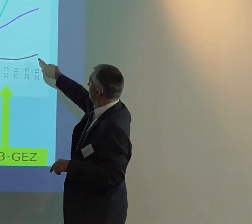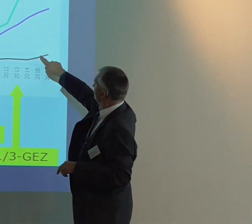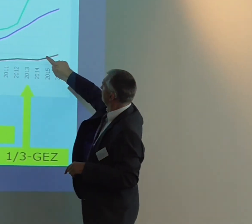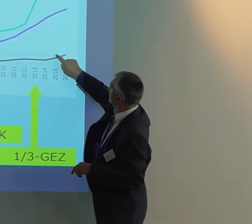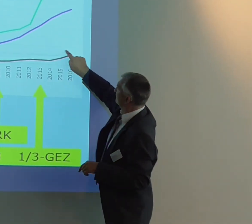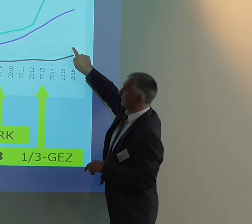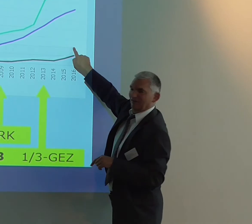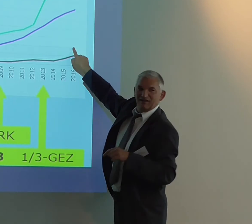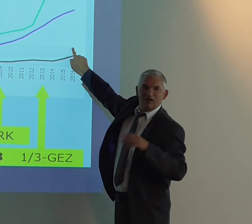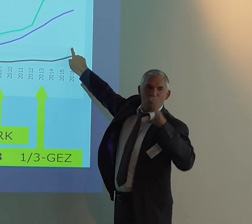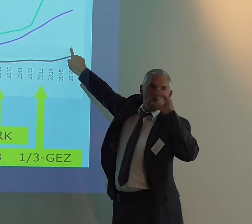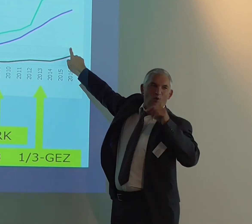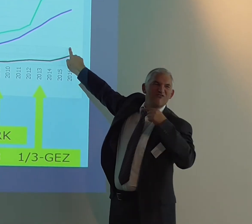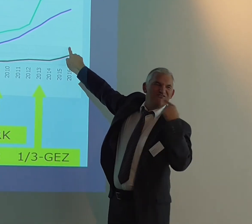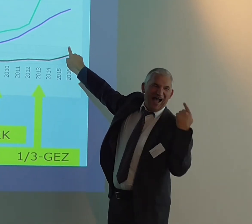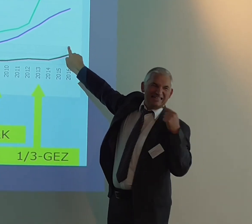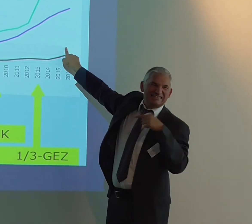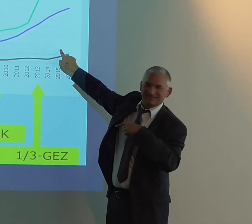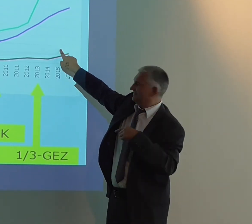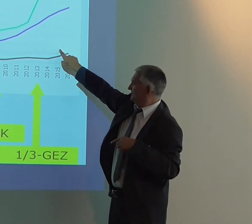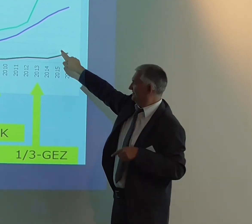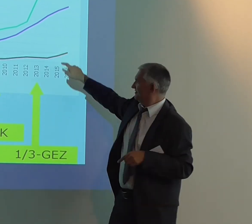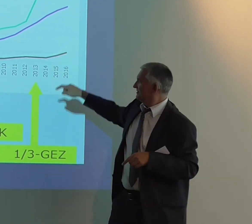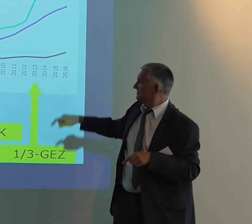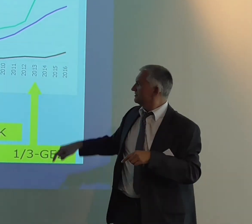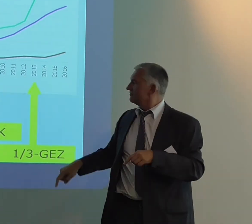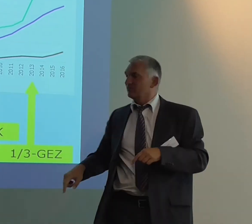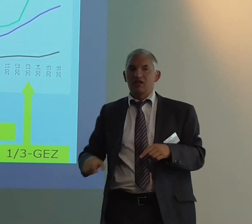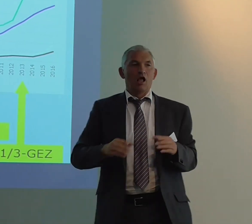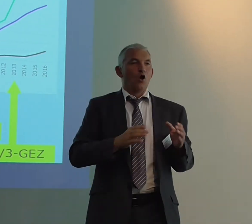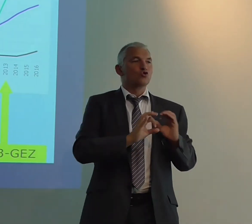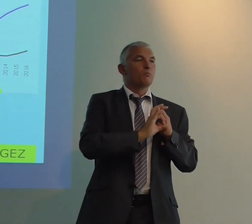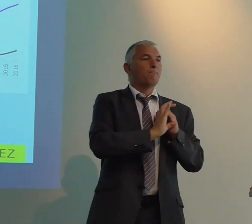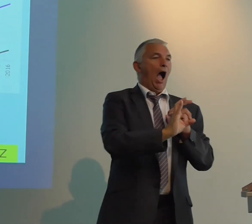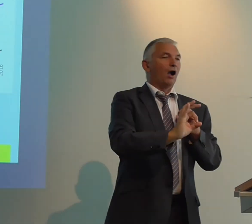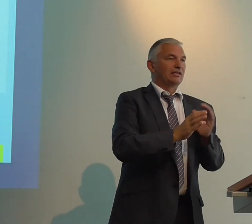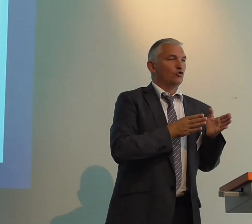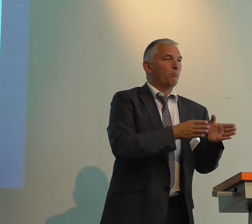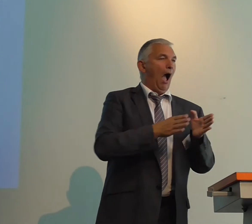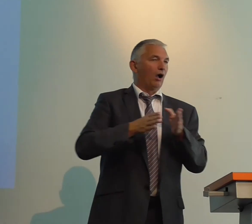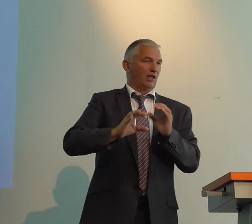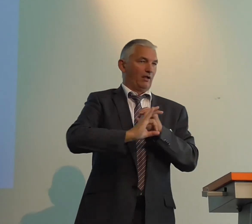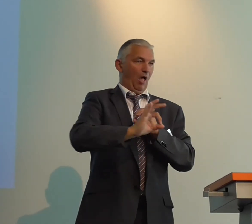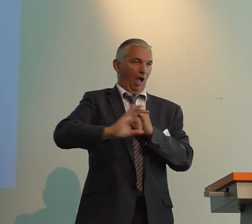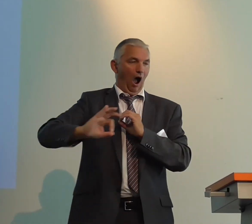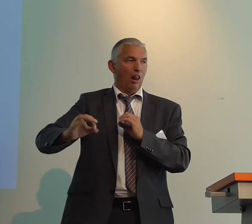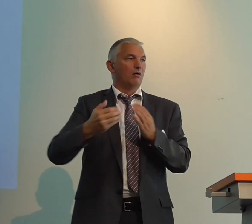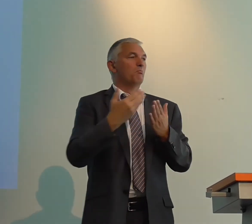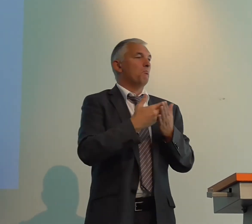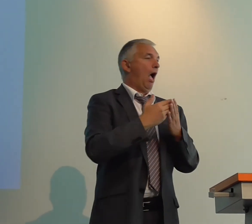Und das hier, das ist leider weiß, das kann man hier gar nicht so gut sehen. Das sind die Spartenkanäle,